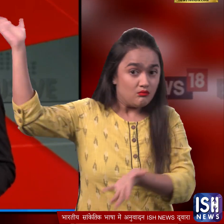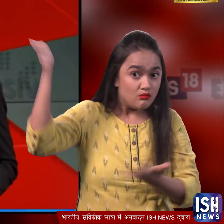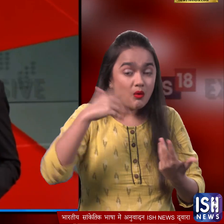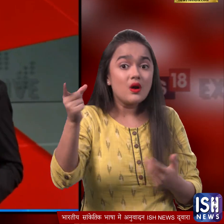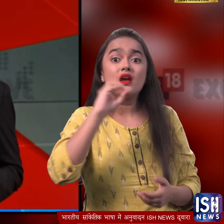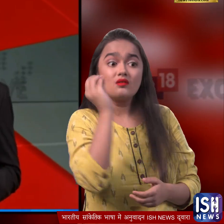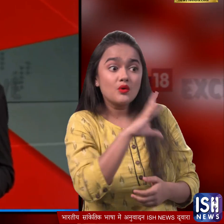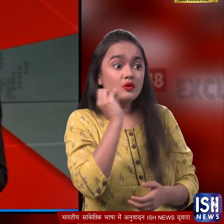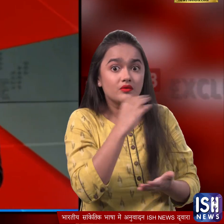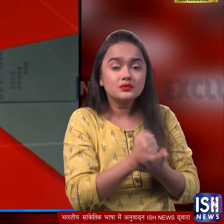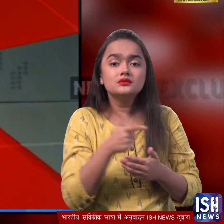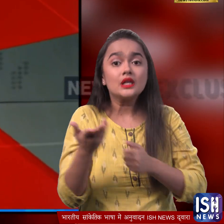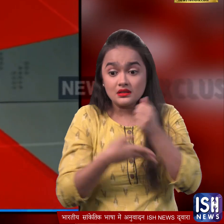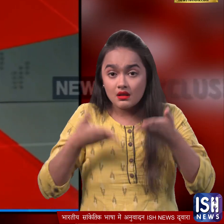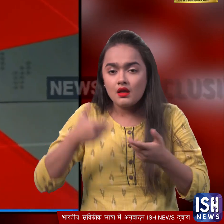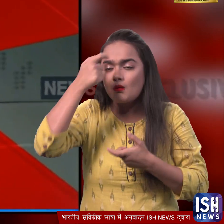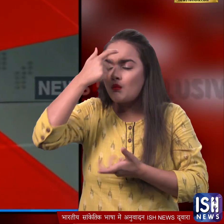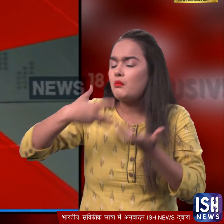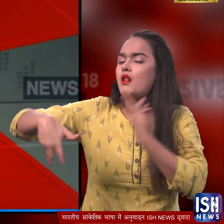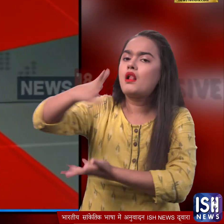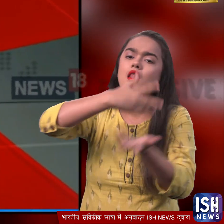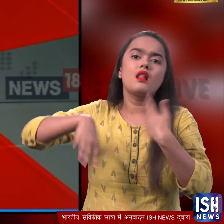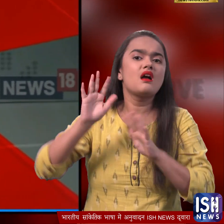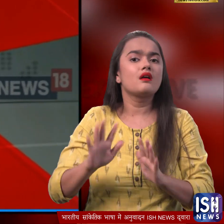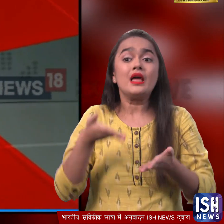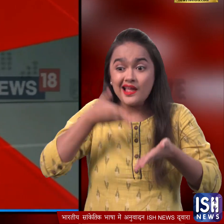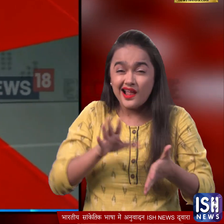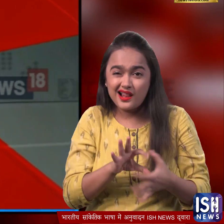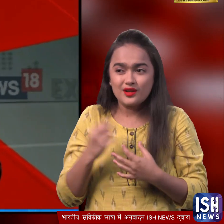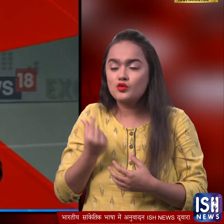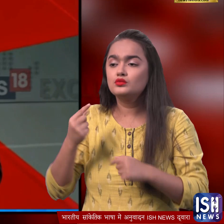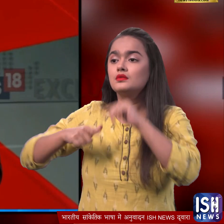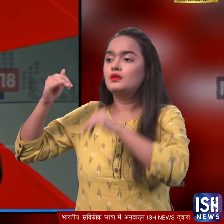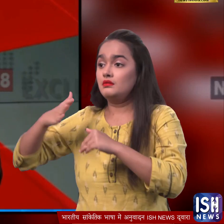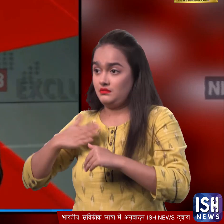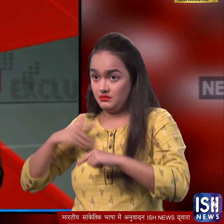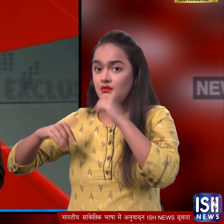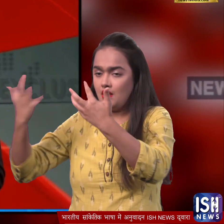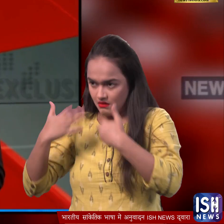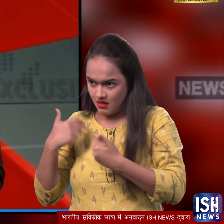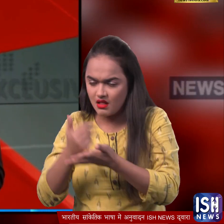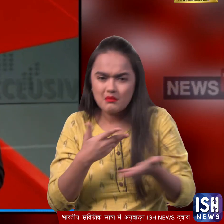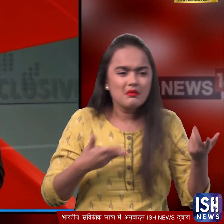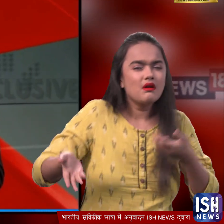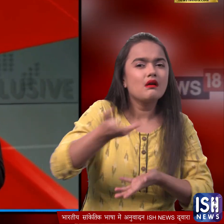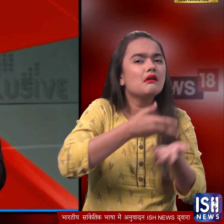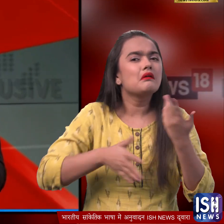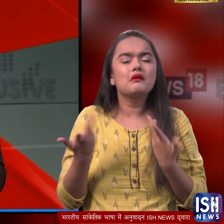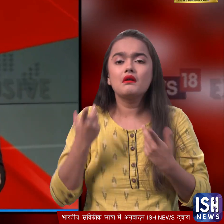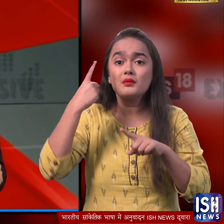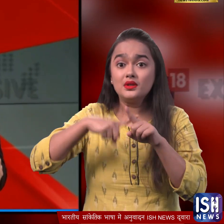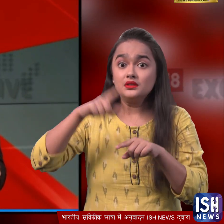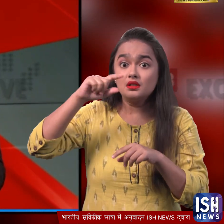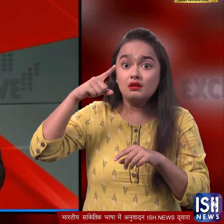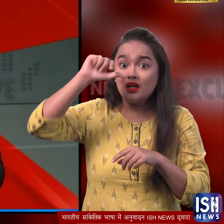की जरूरत है। और अब खाद के लिए किसानों की मारामारी के बाद इसी बात पर राजनीति भी हो रही, क्योंकि राजस्थान सरकार आरोप लगा रही है कि